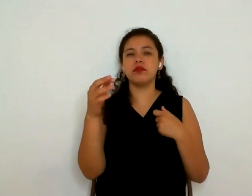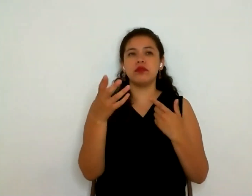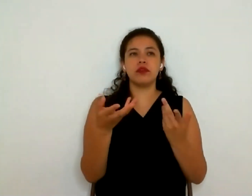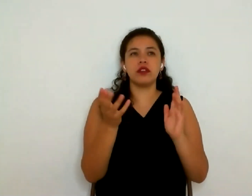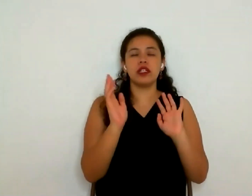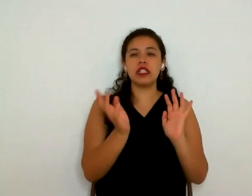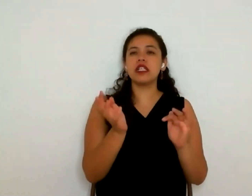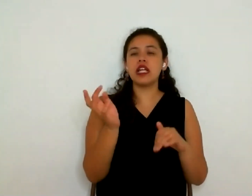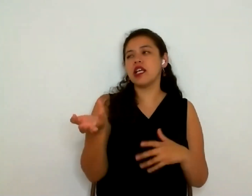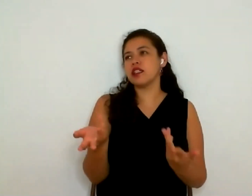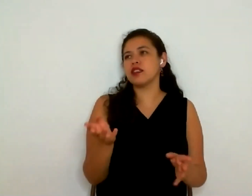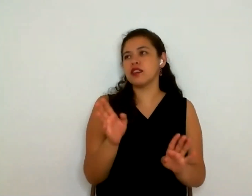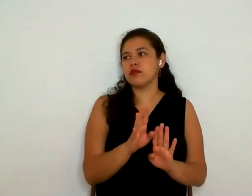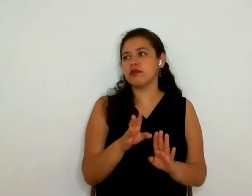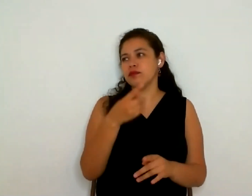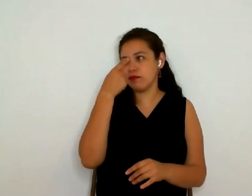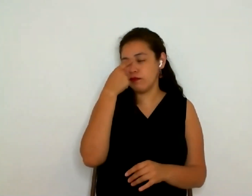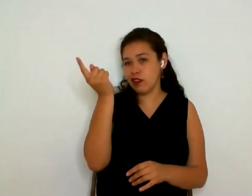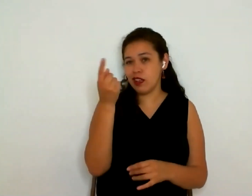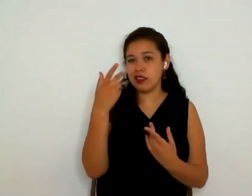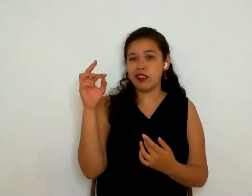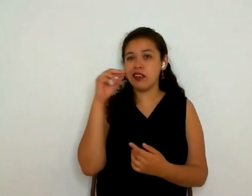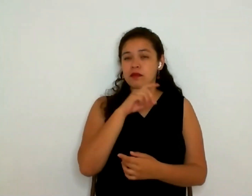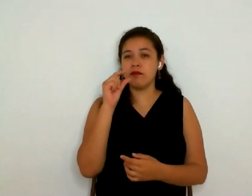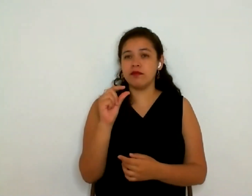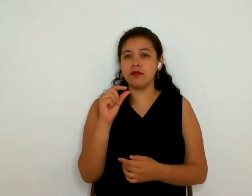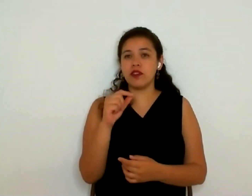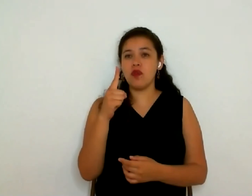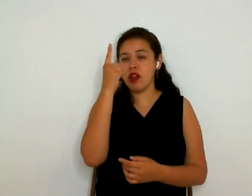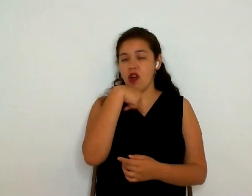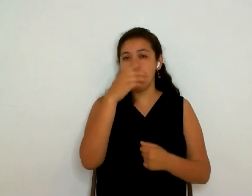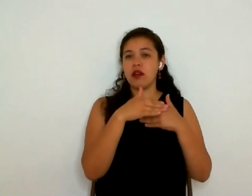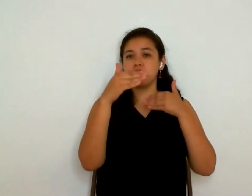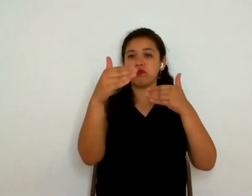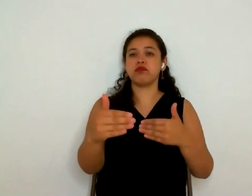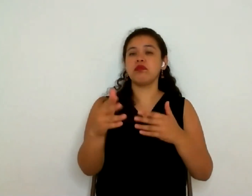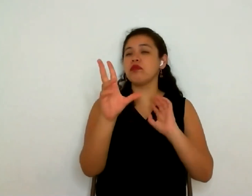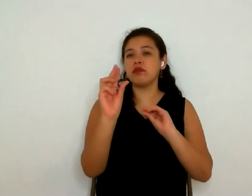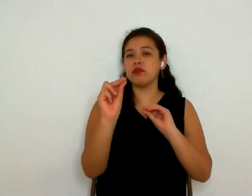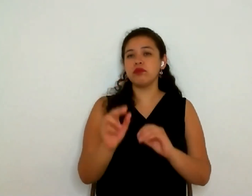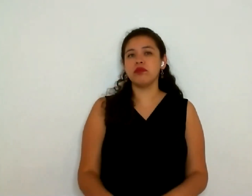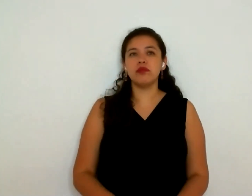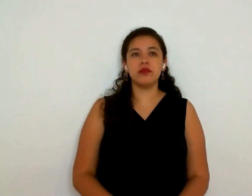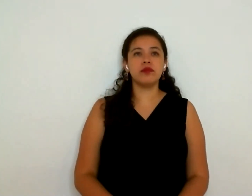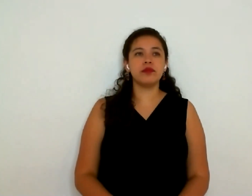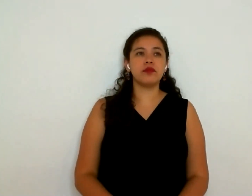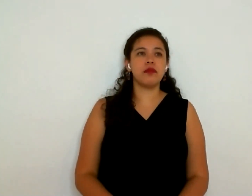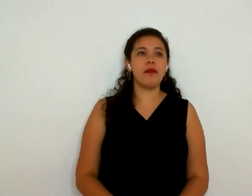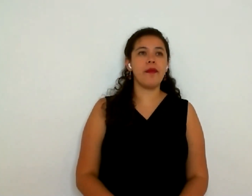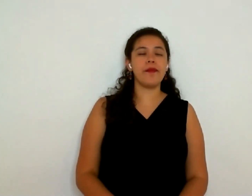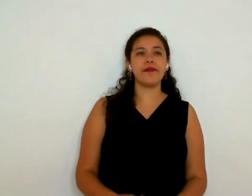relativamente muy fácil y muy corto no nos llevaremos más allá de una hora entonces yo